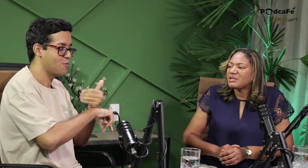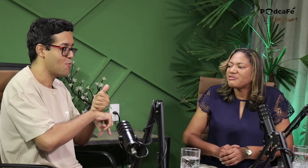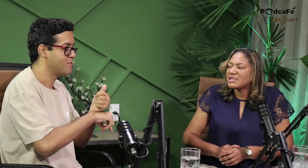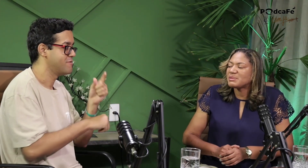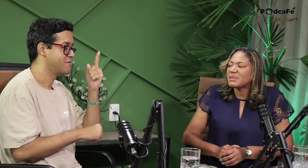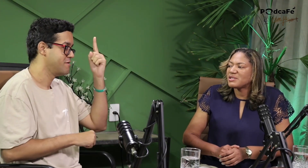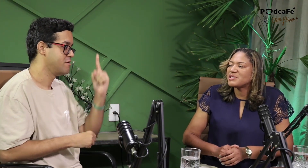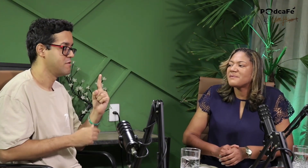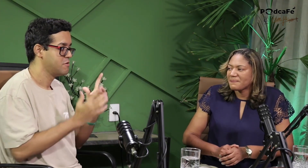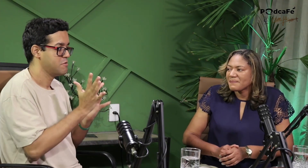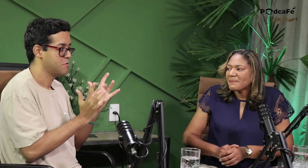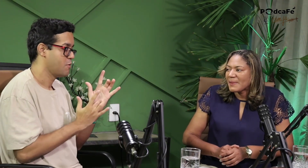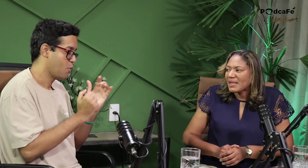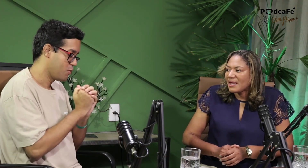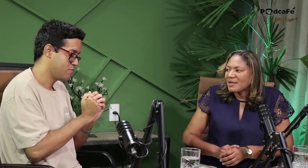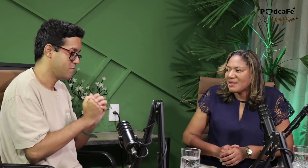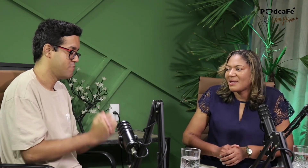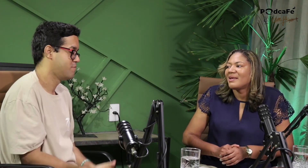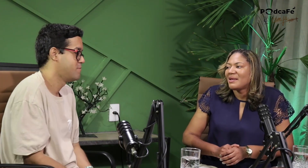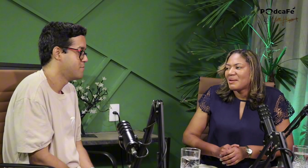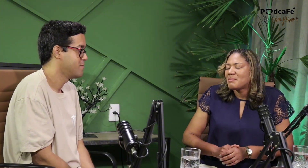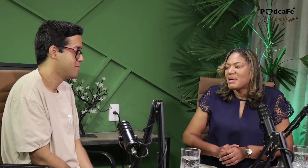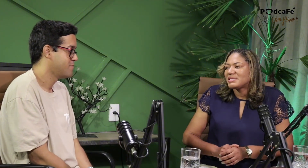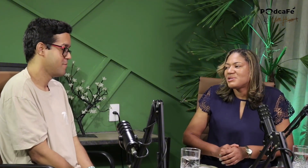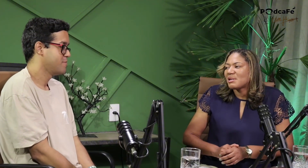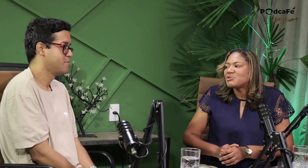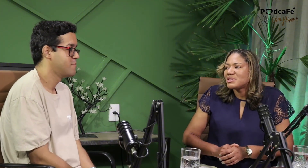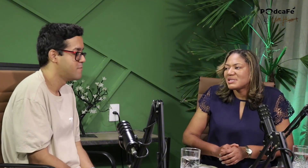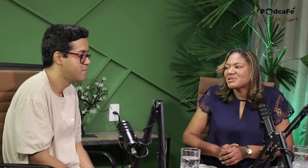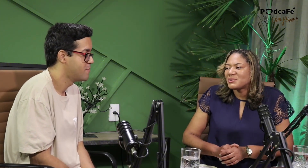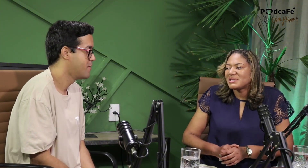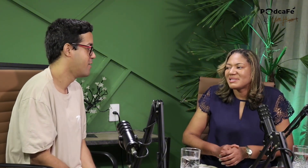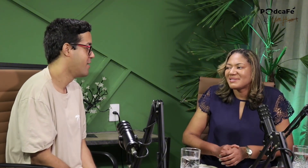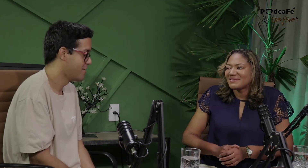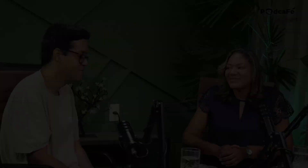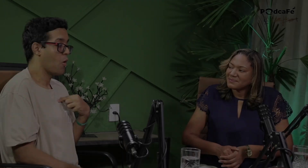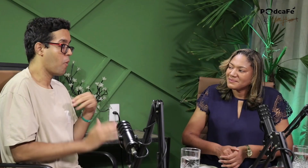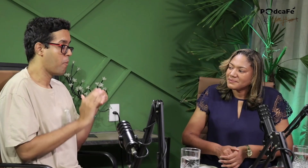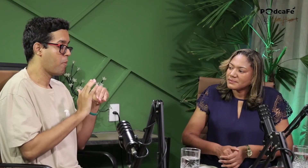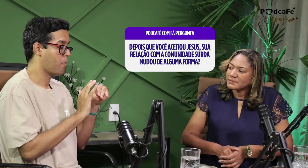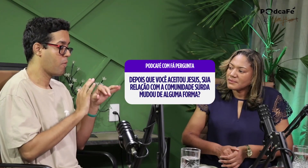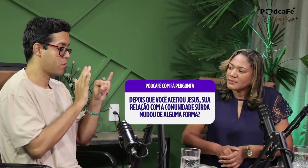então infelizmente, né? Mas Deus sabe todas as coisas.